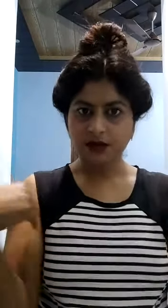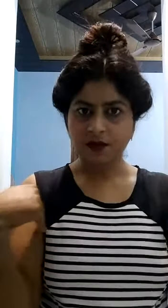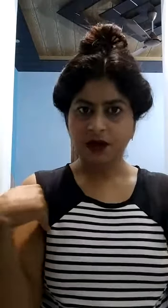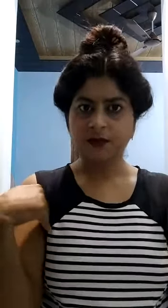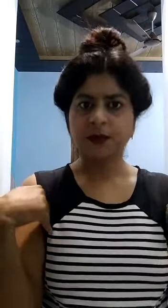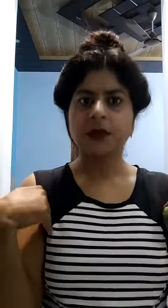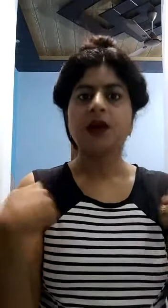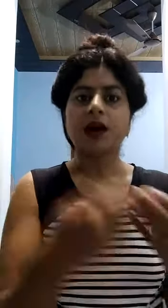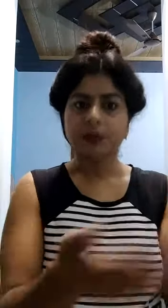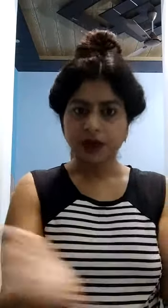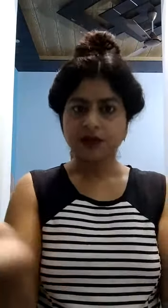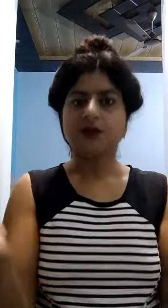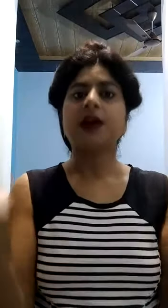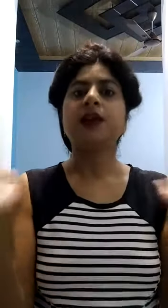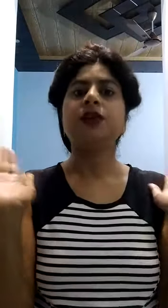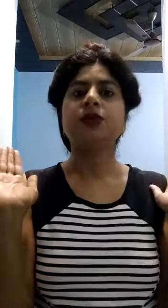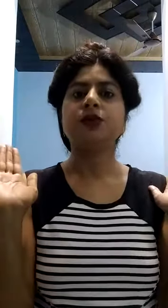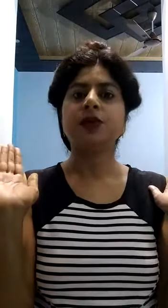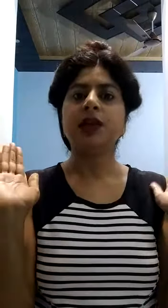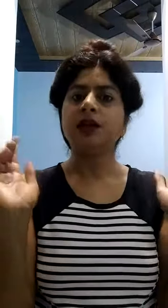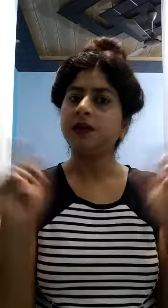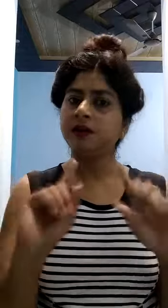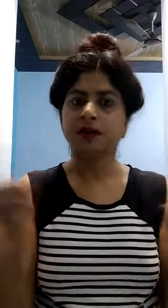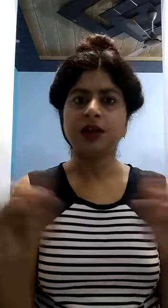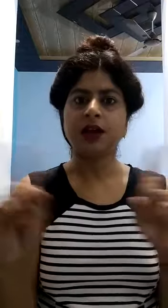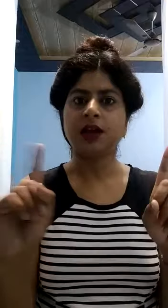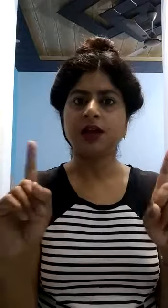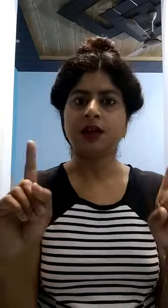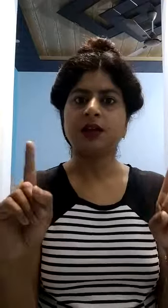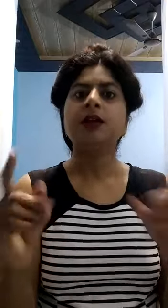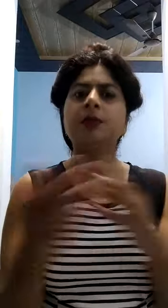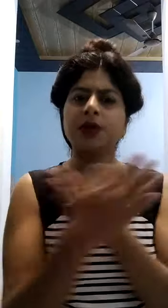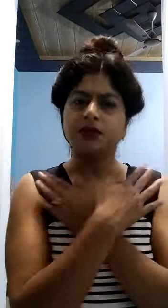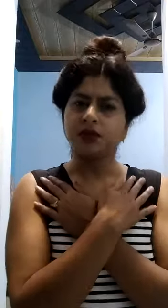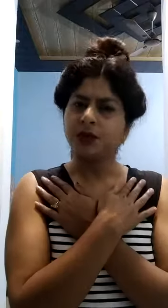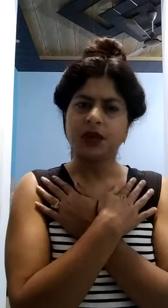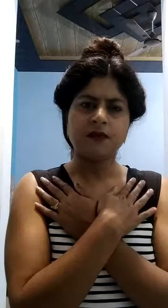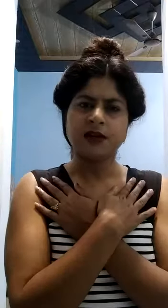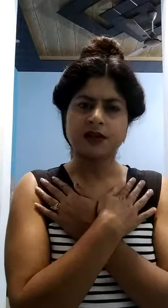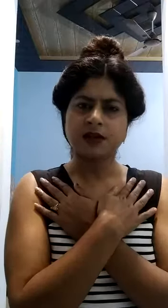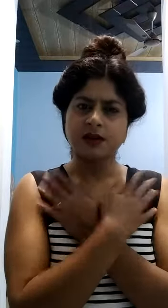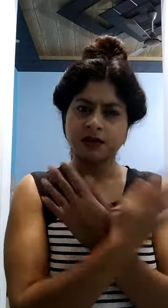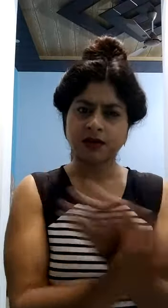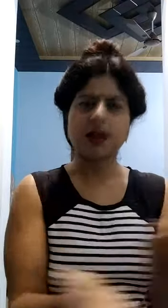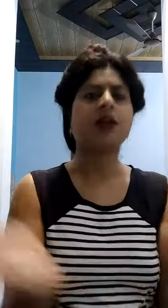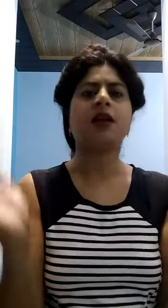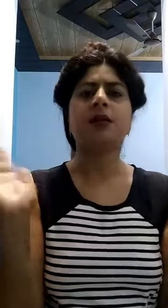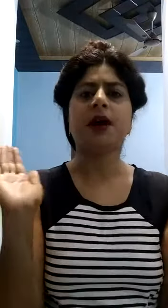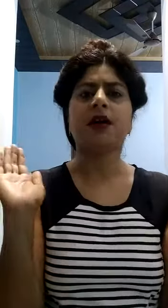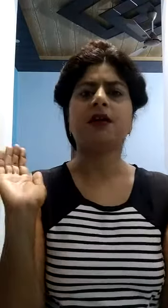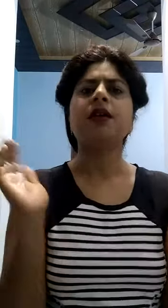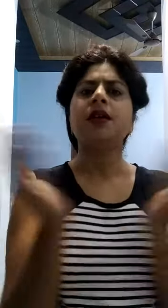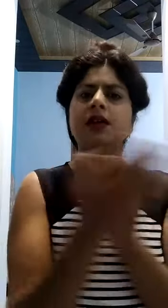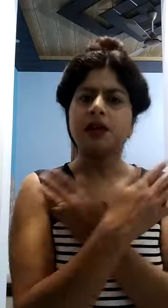गई जब वह अपनी जवानी तो तूने चीनी बच्चों में ही फंस कर रह गई मां